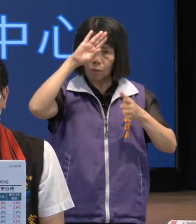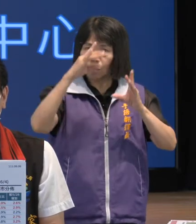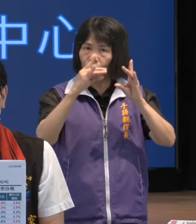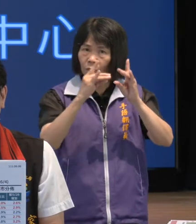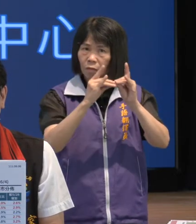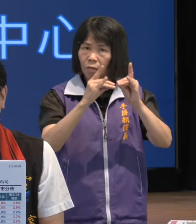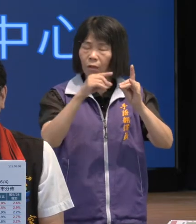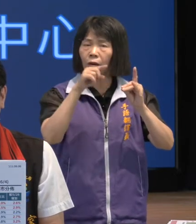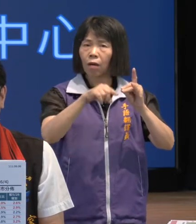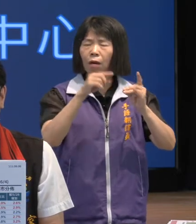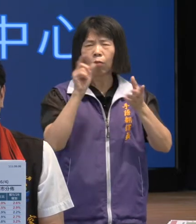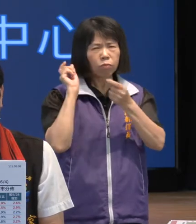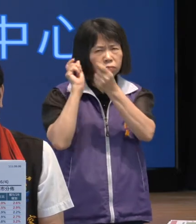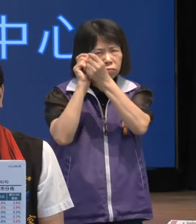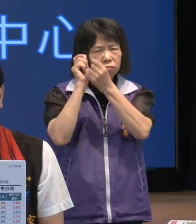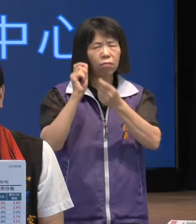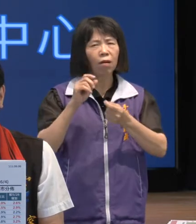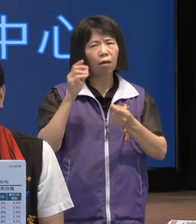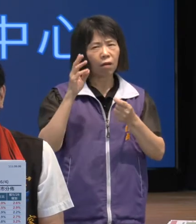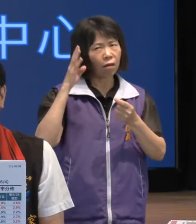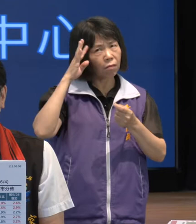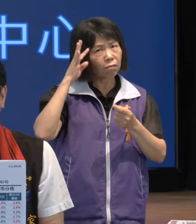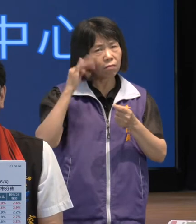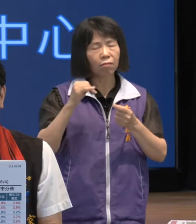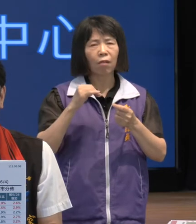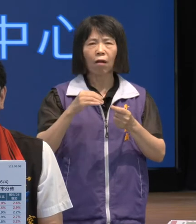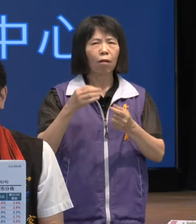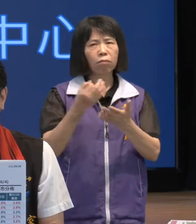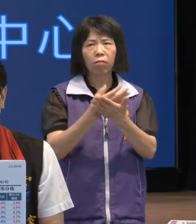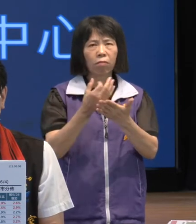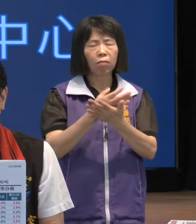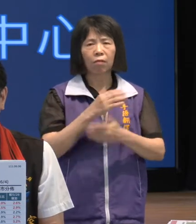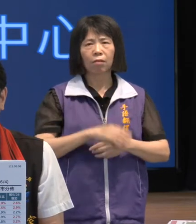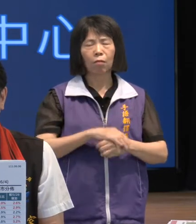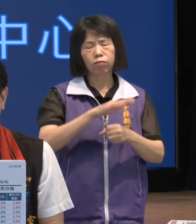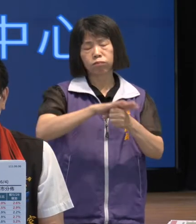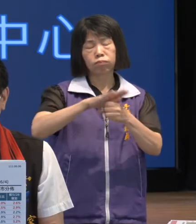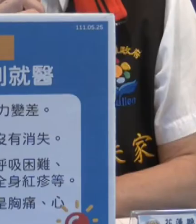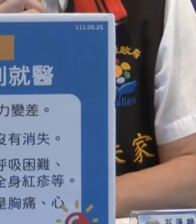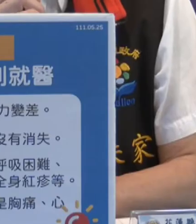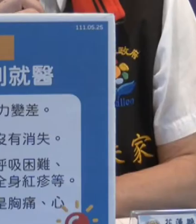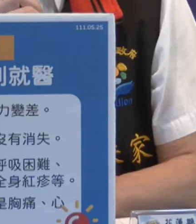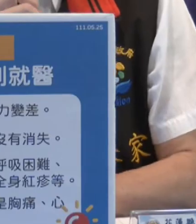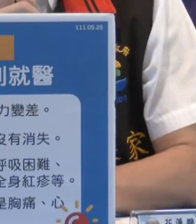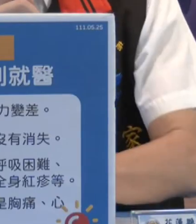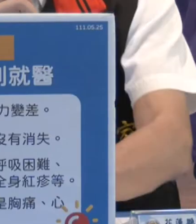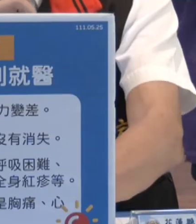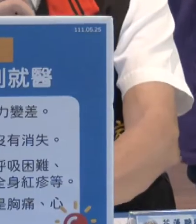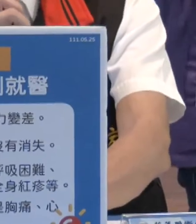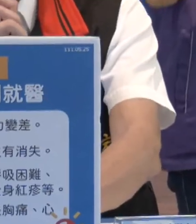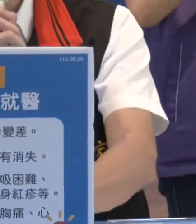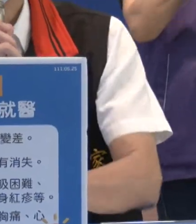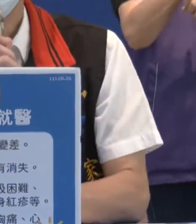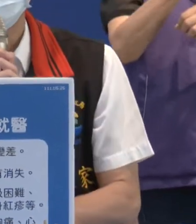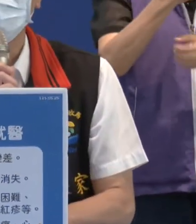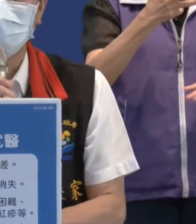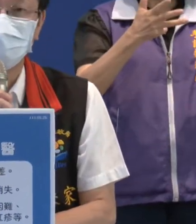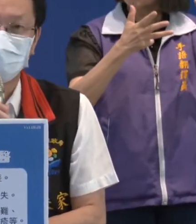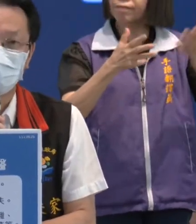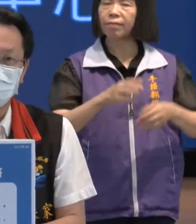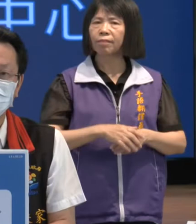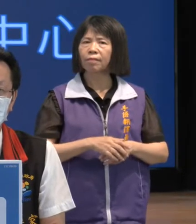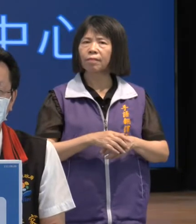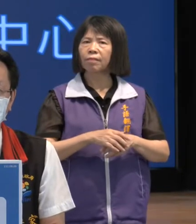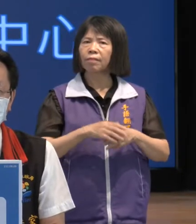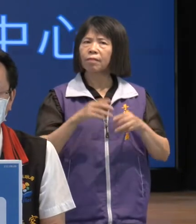房在最近这几天是比较紧的哈，那都满床较多哈。 卫生局长朱家祥也提醒民众，如果